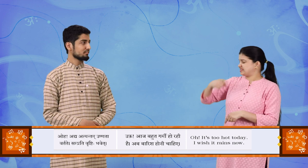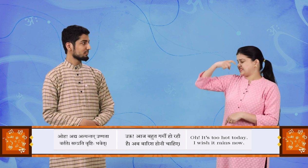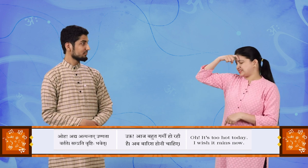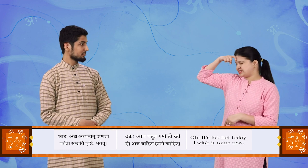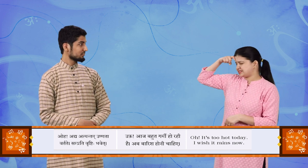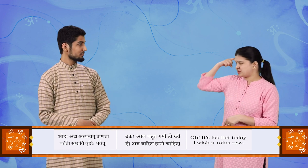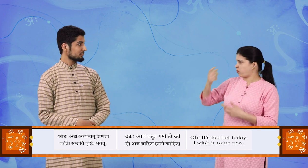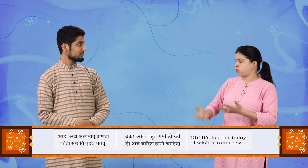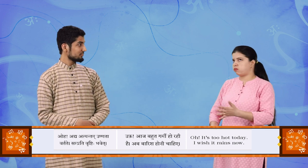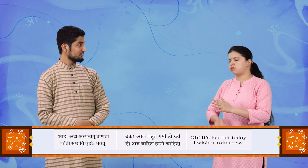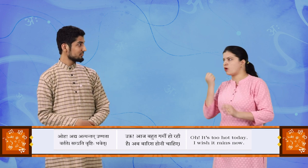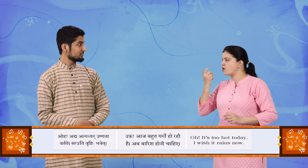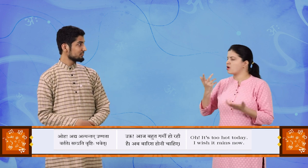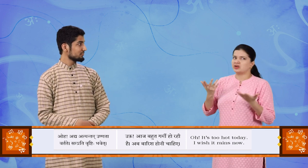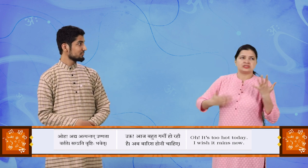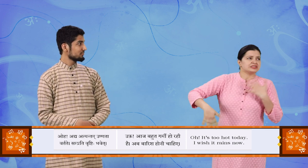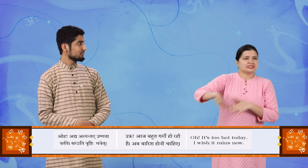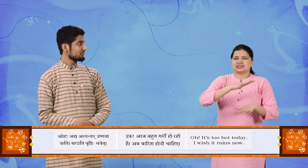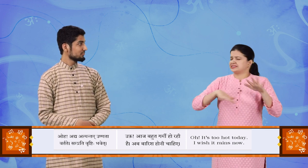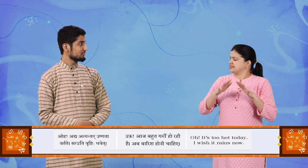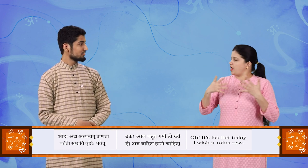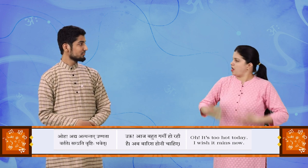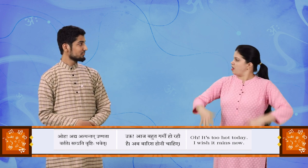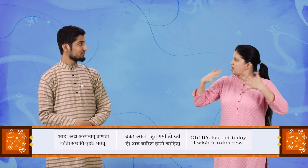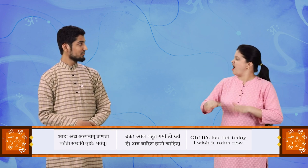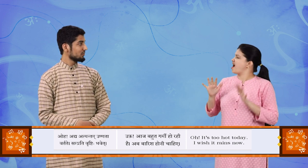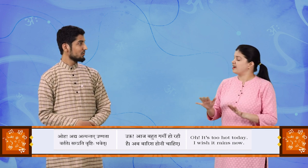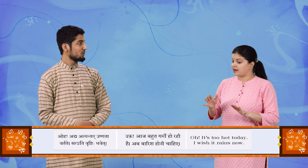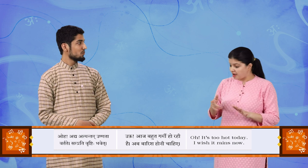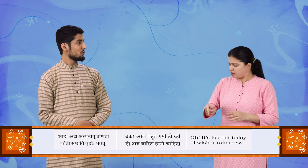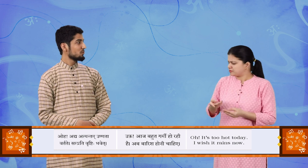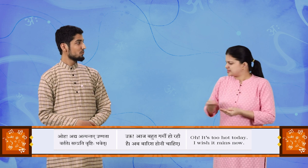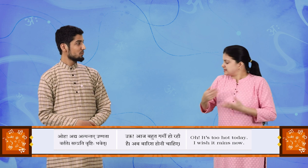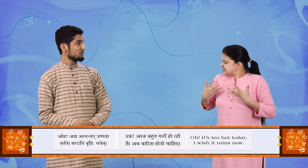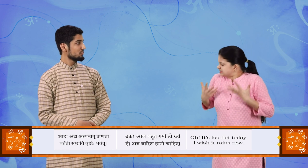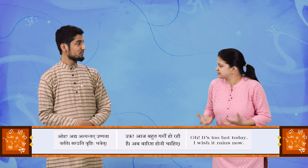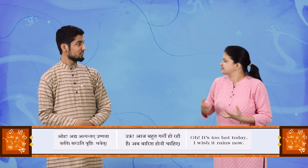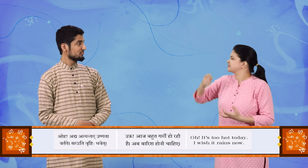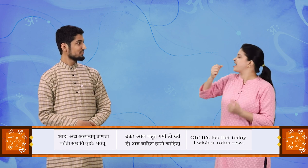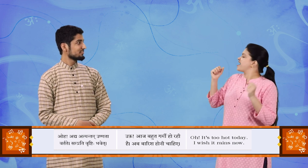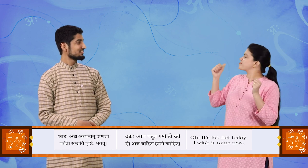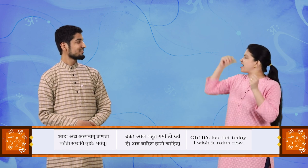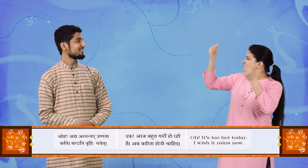कि हो अयर अत्यंत प्रमुख नेता वृद्धि संप्रति भवेत्